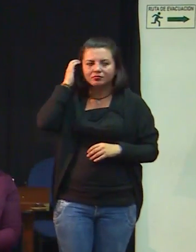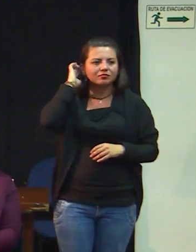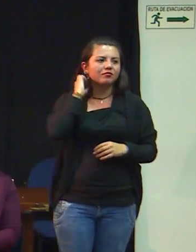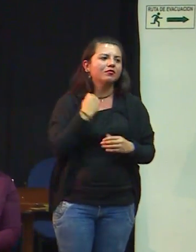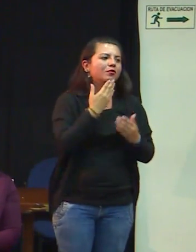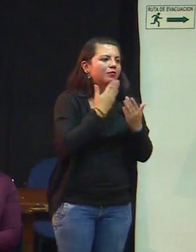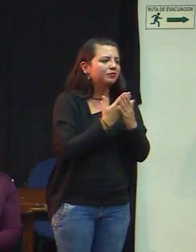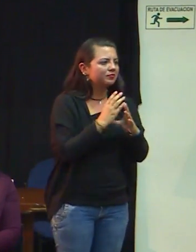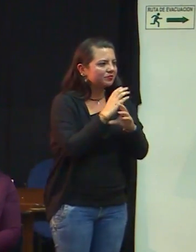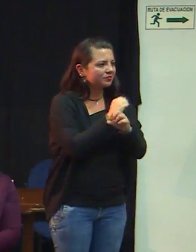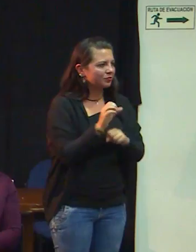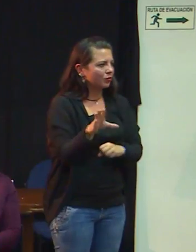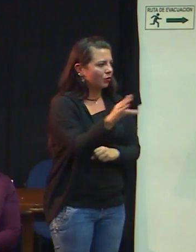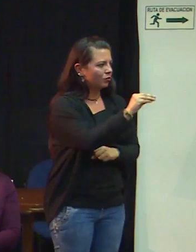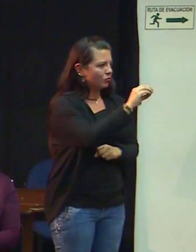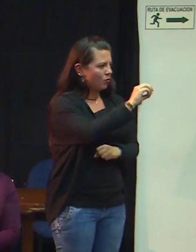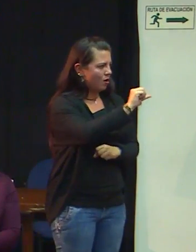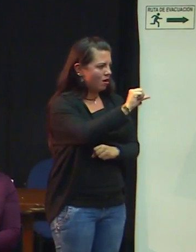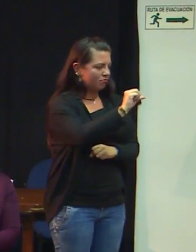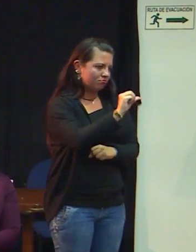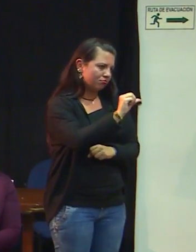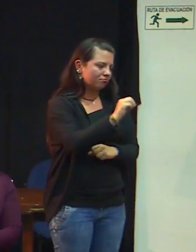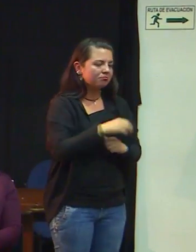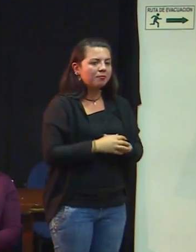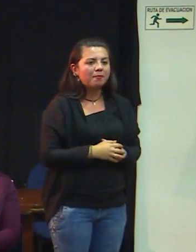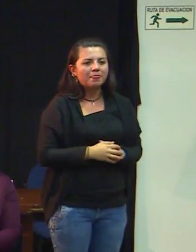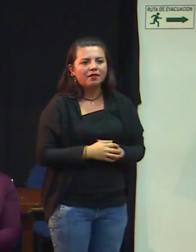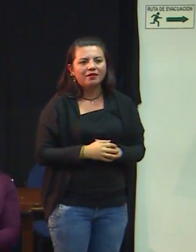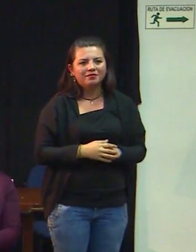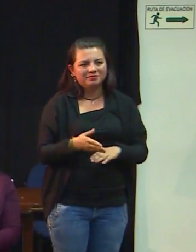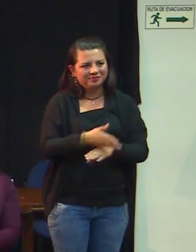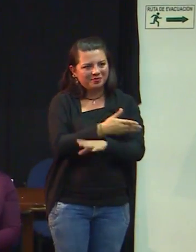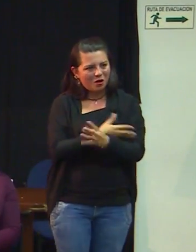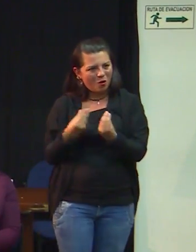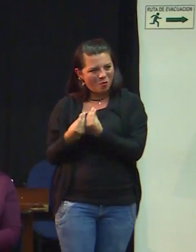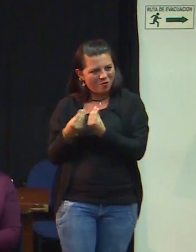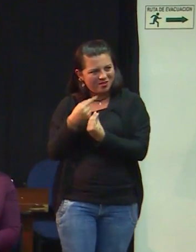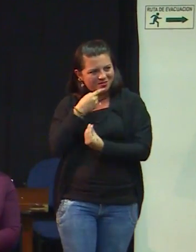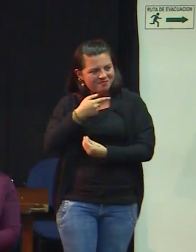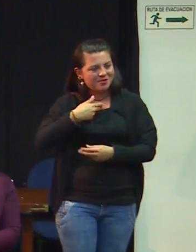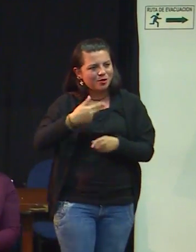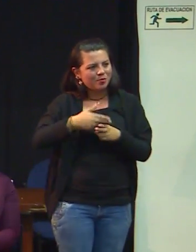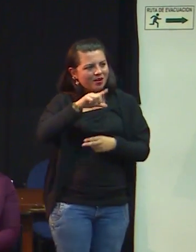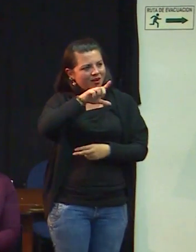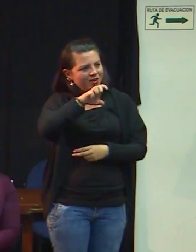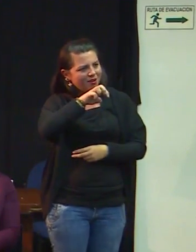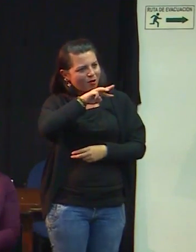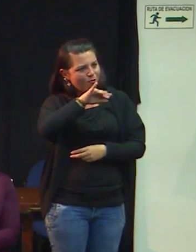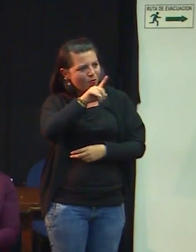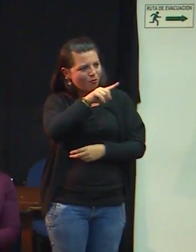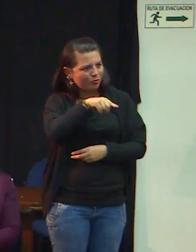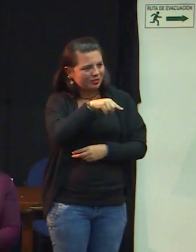Buenas noches para todos y todas. Como lo mencionaba las compañeras, mi nombre es Lewis Leonardo.